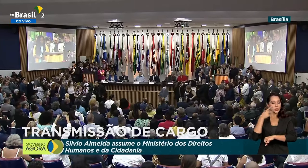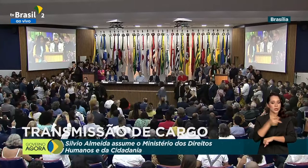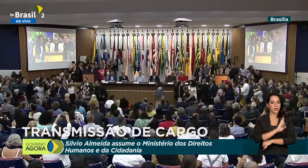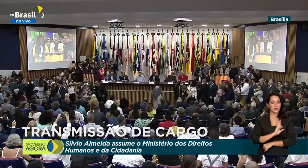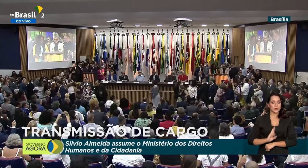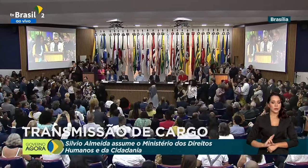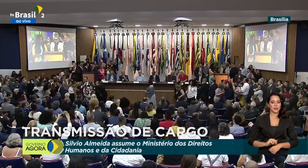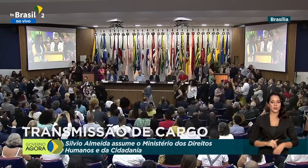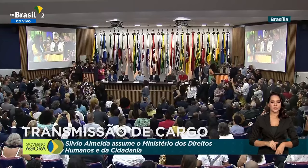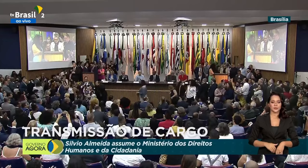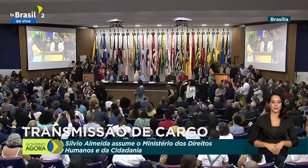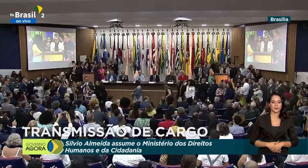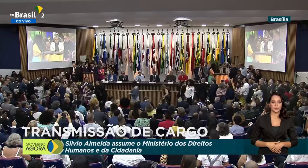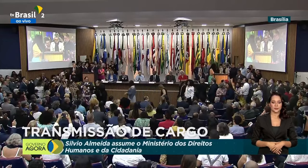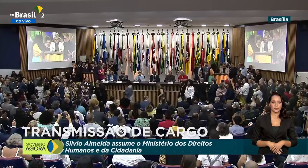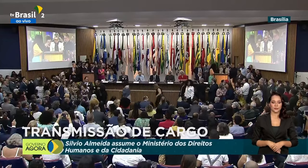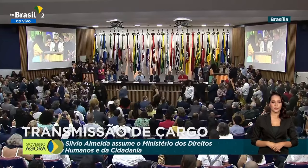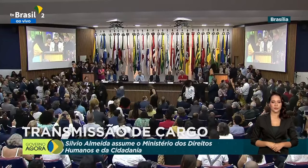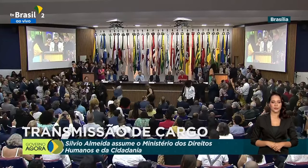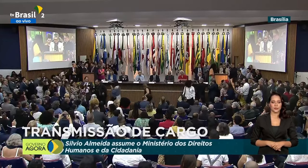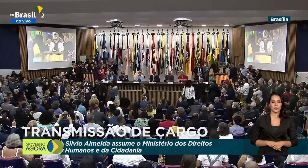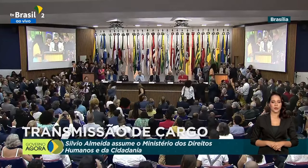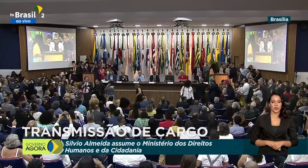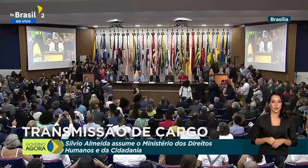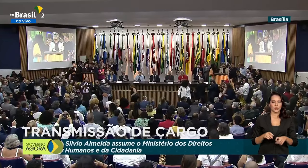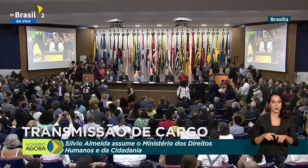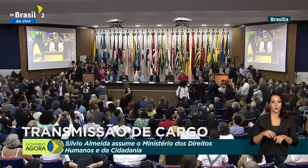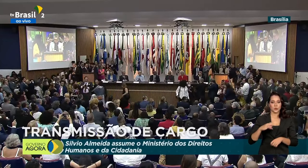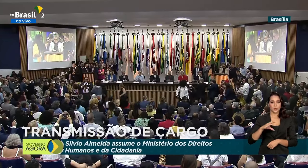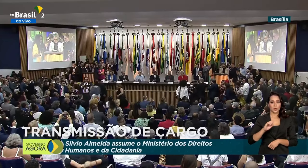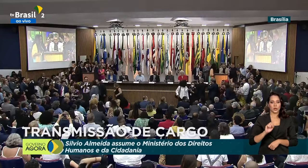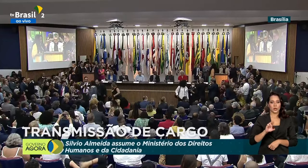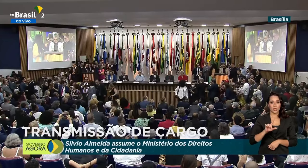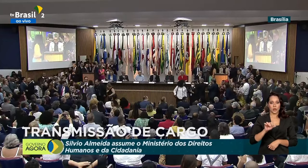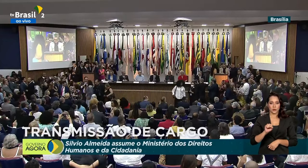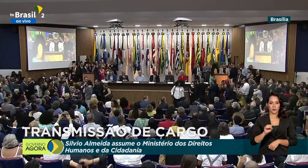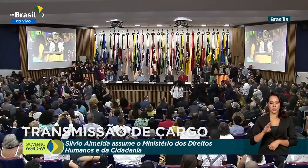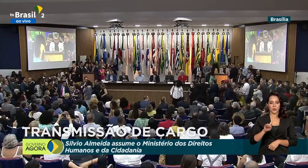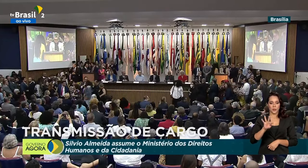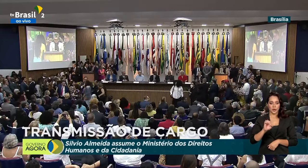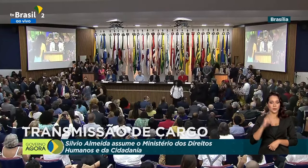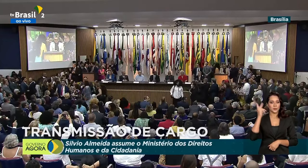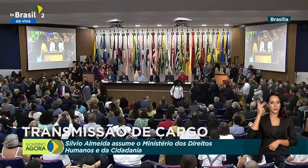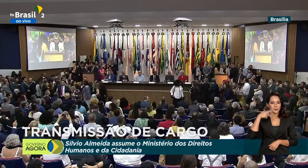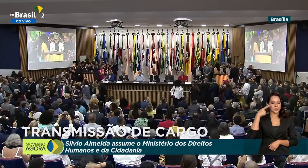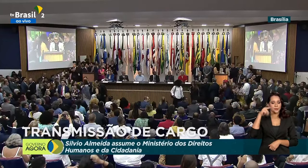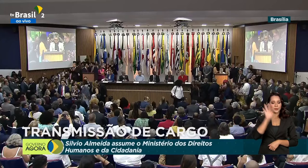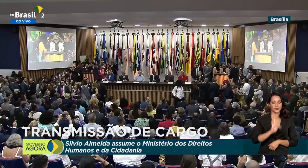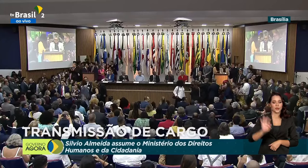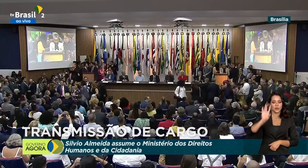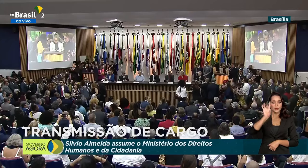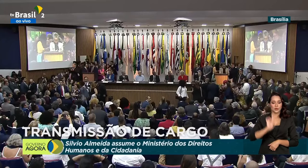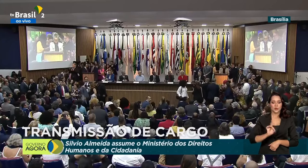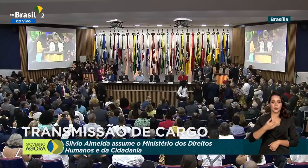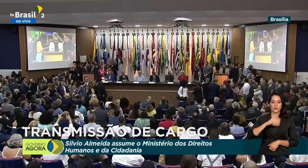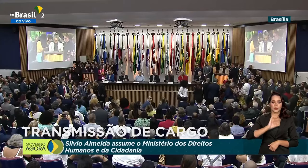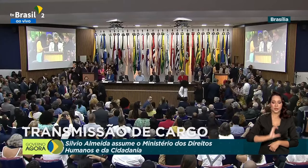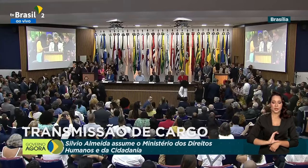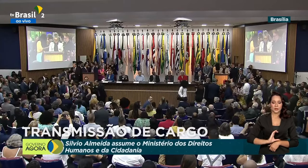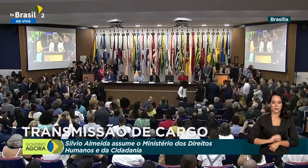República Dr Carlos Alberto Vilhena procurador federal dos direitos do